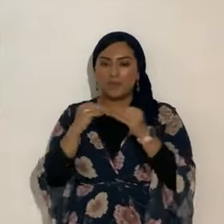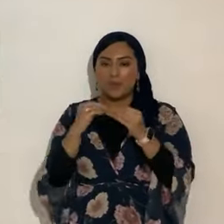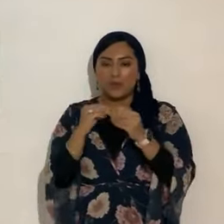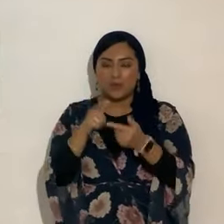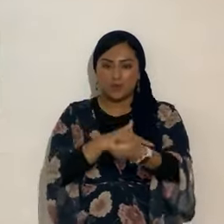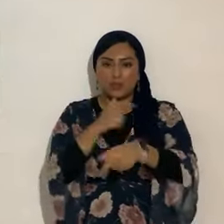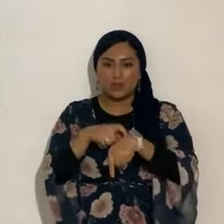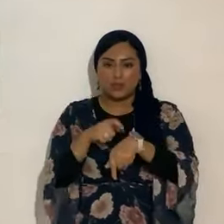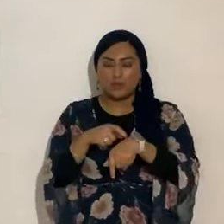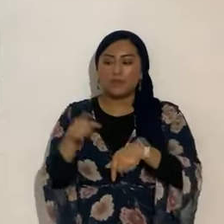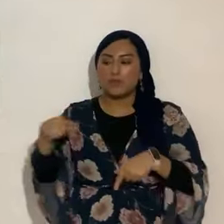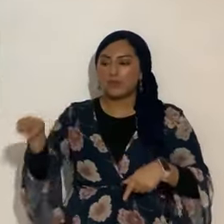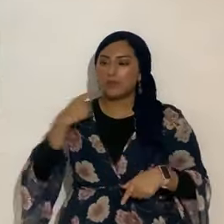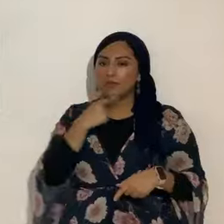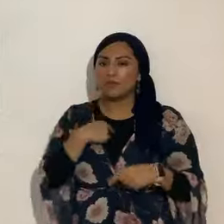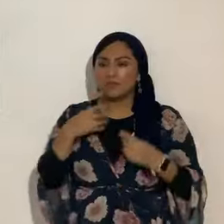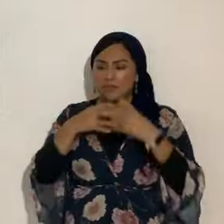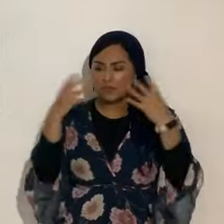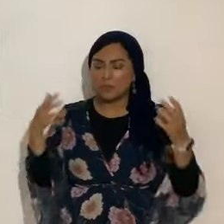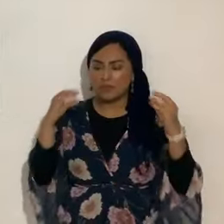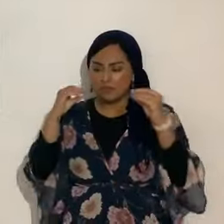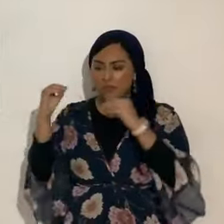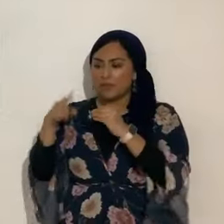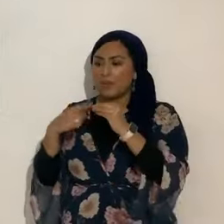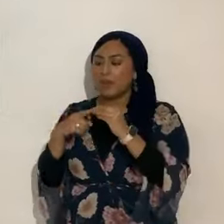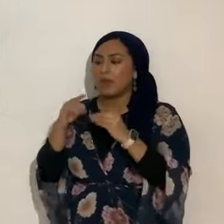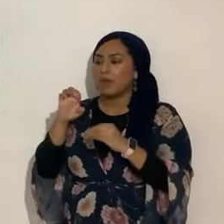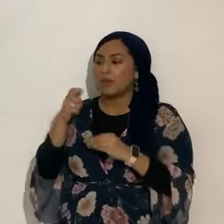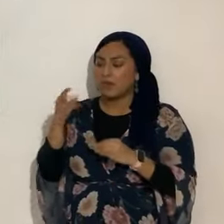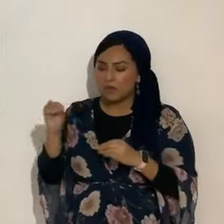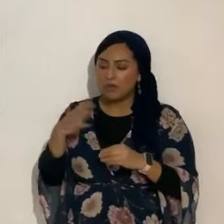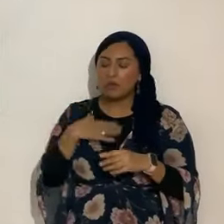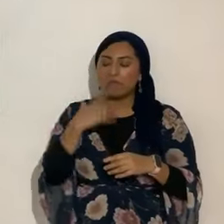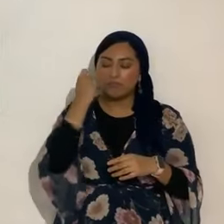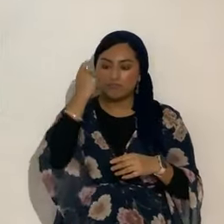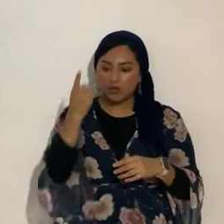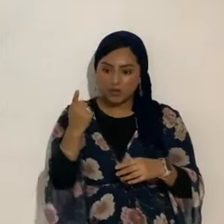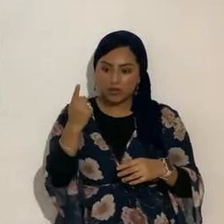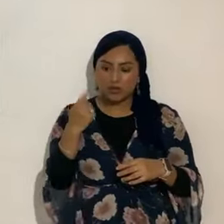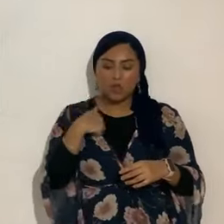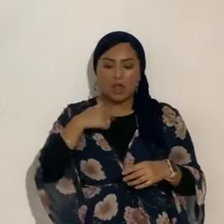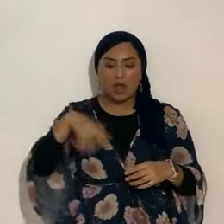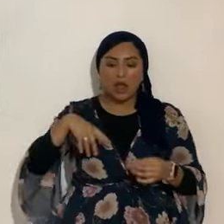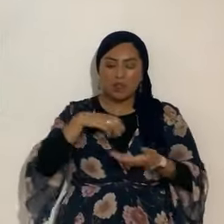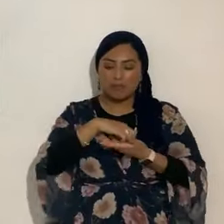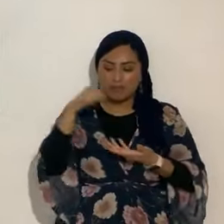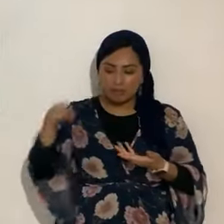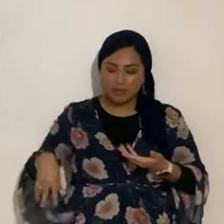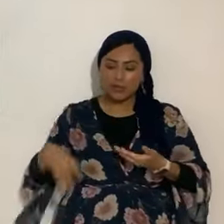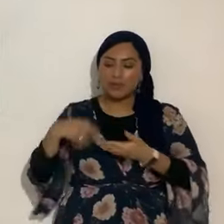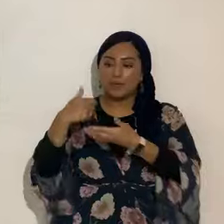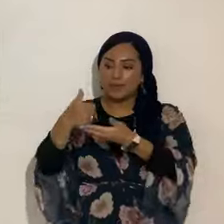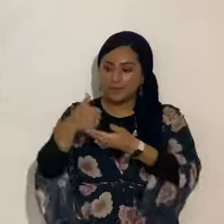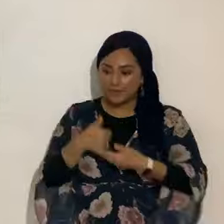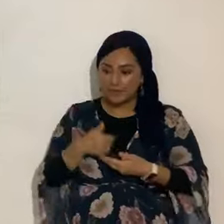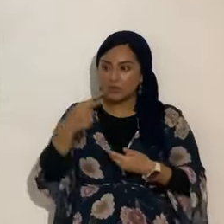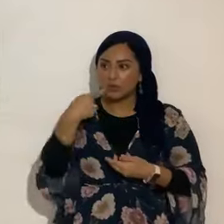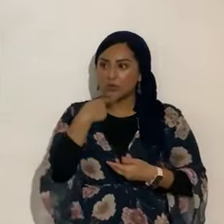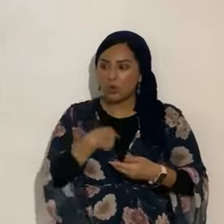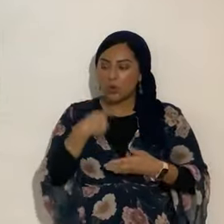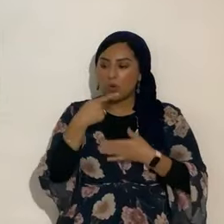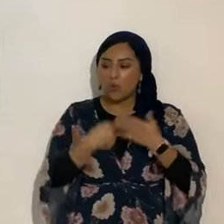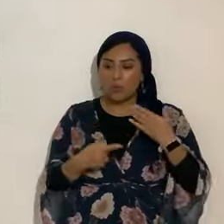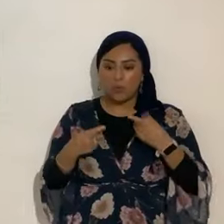dicen, Roe, con tantas ministraciones sobre el ego, sí, yo reconozco, no he roto con eso, ayúdeme, dígame qué